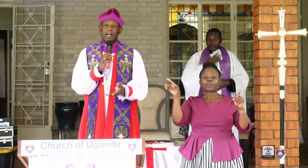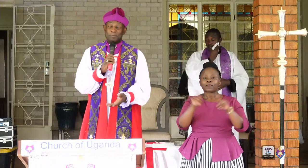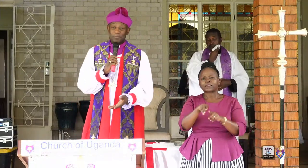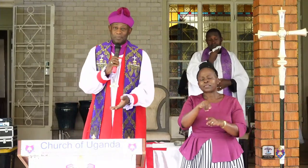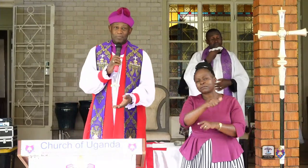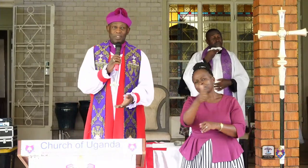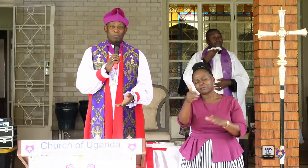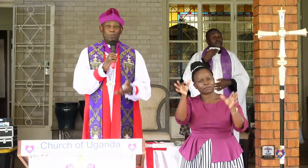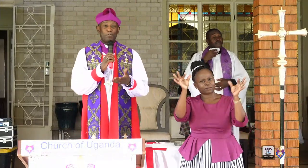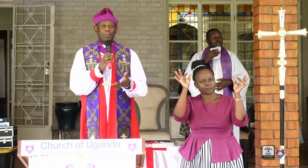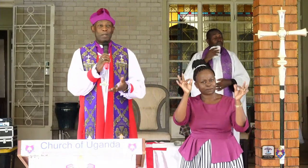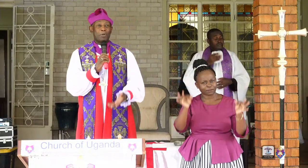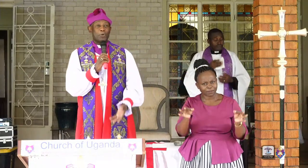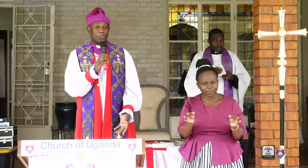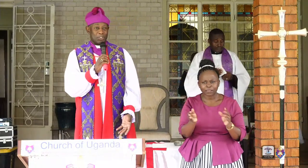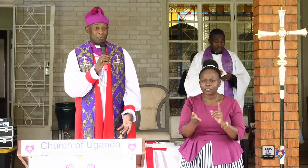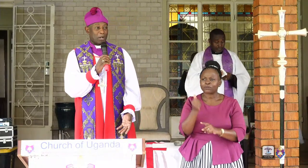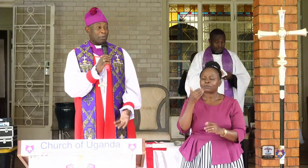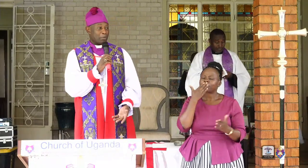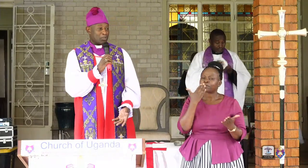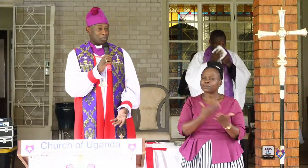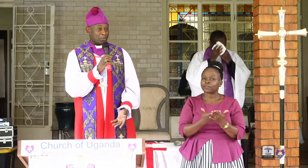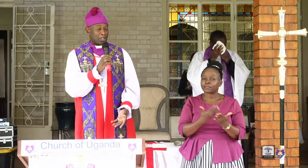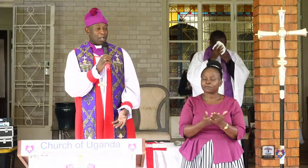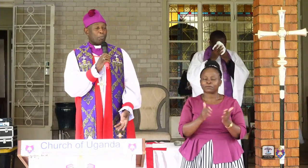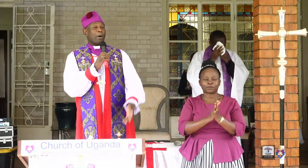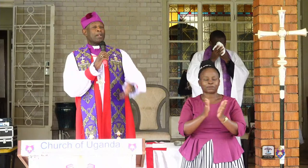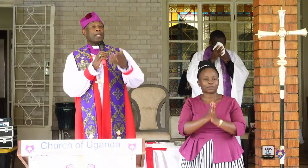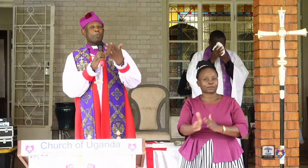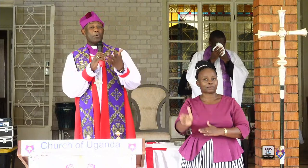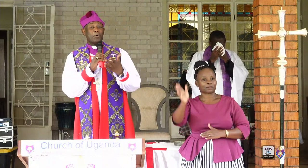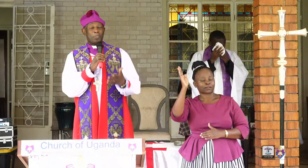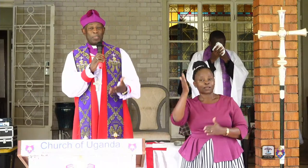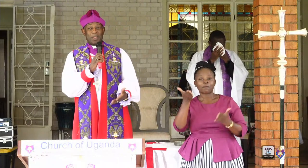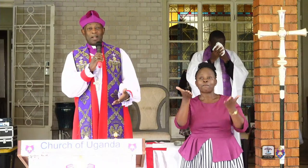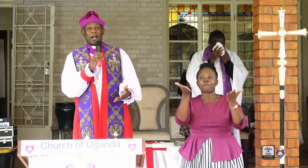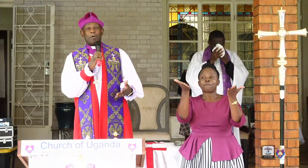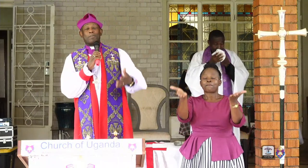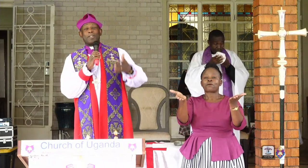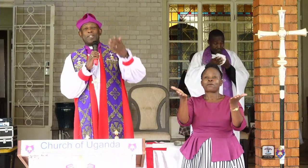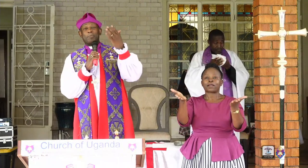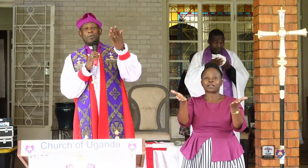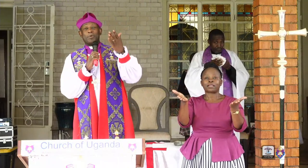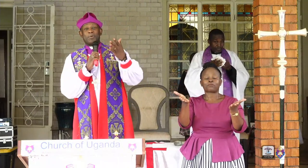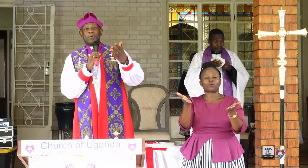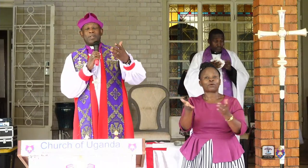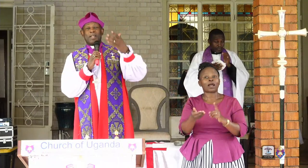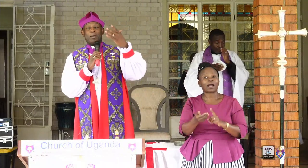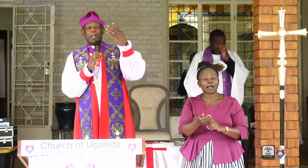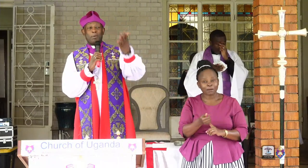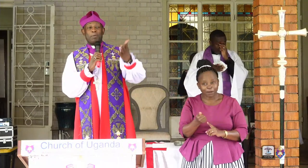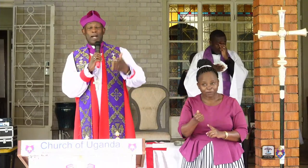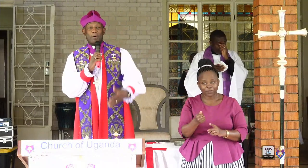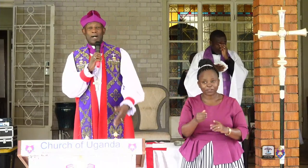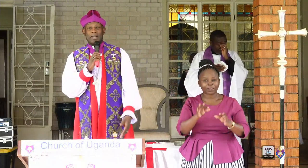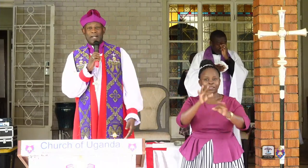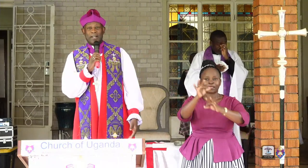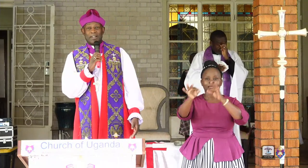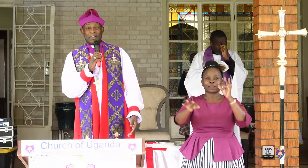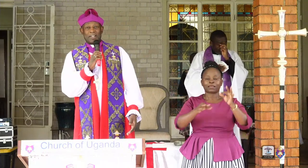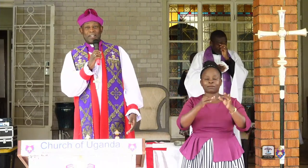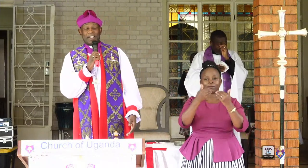n'ebirala bitufunye ebirungi Mukama yebazibwe mubaddemu abafuliddemu ebirabo